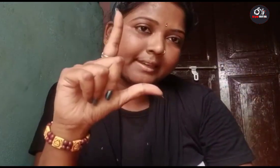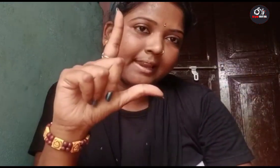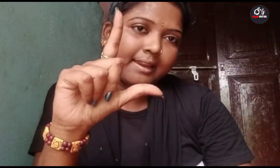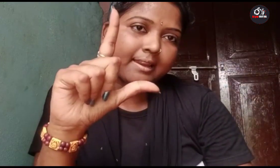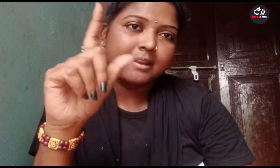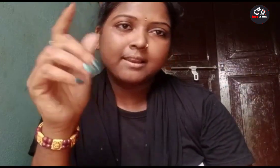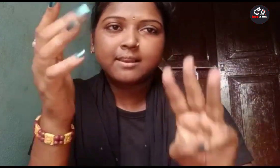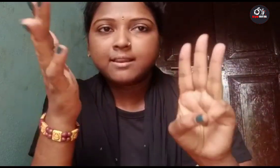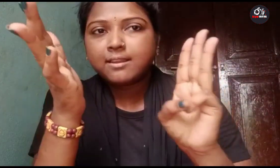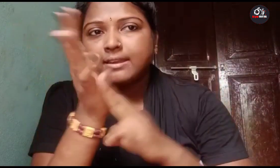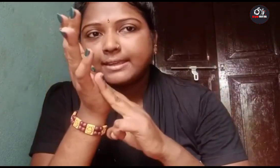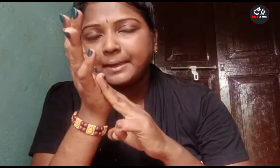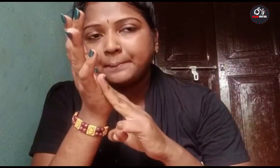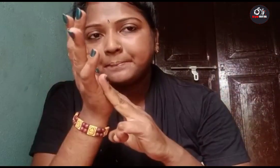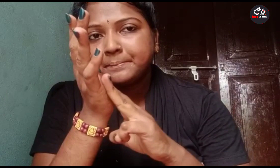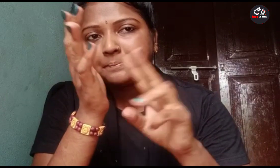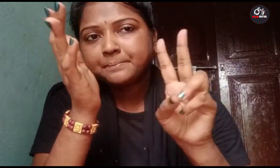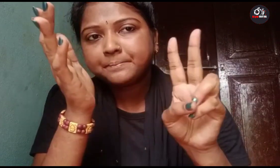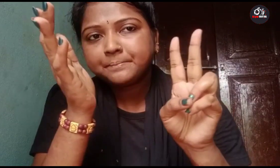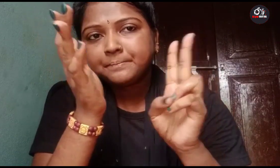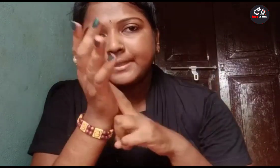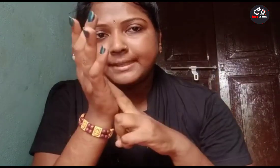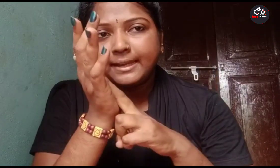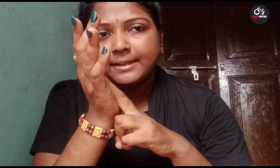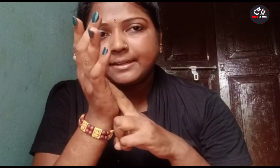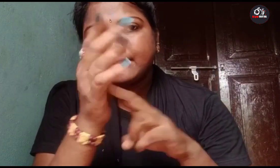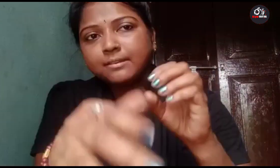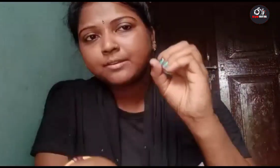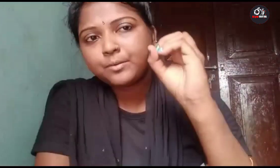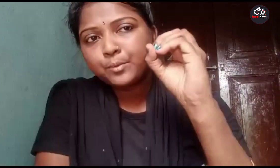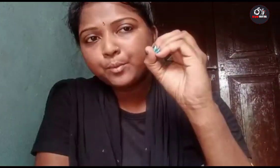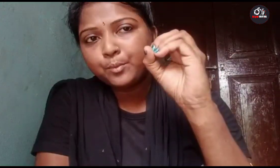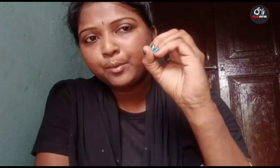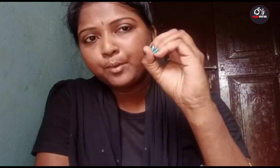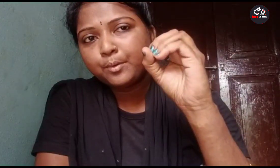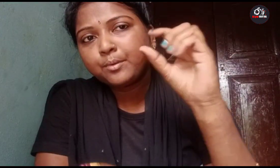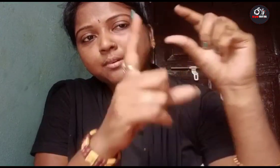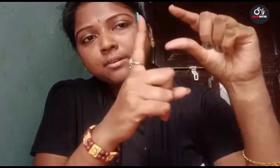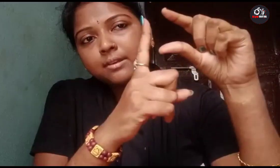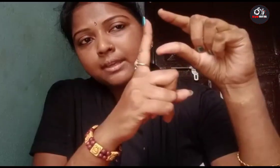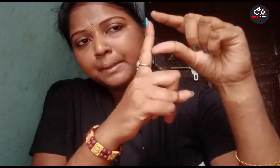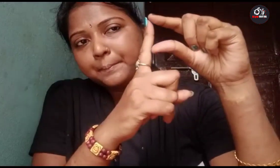ఎల్ ఎం ఎన్ ఓ